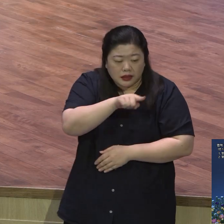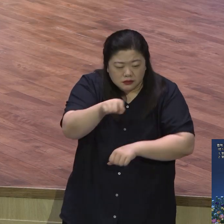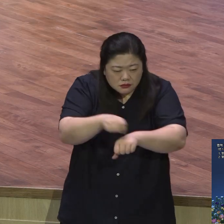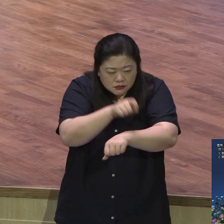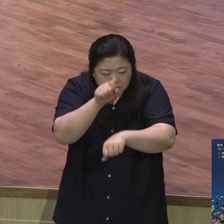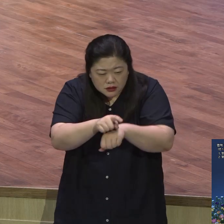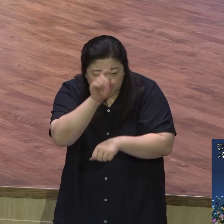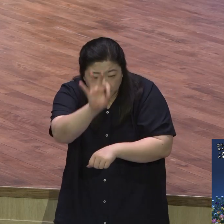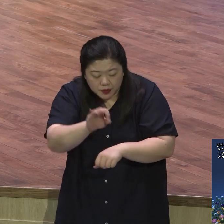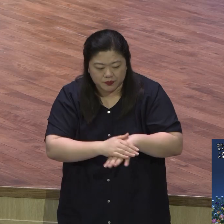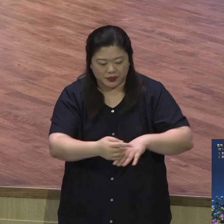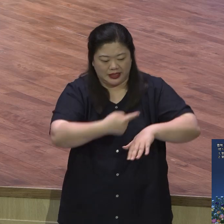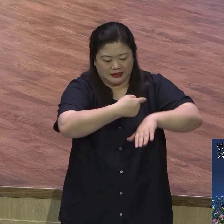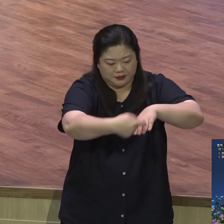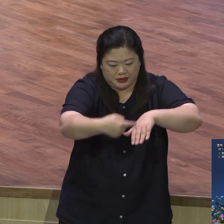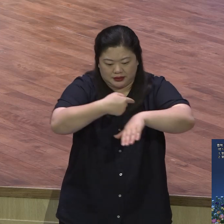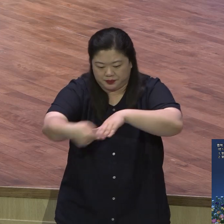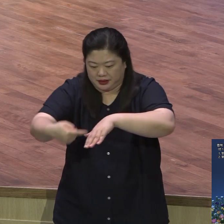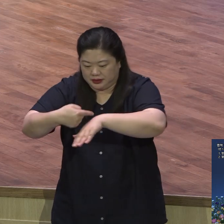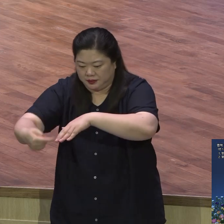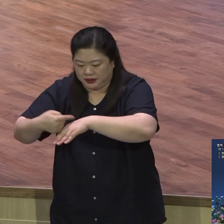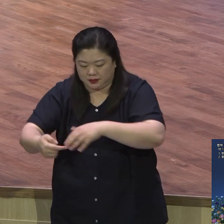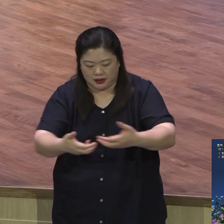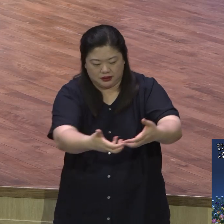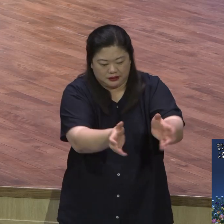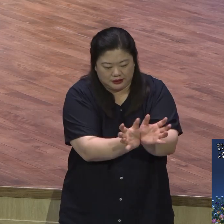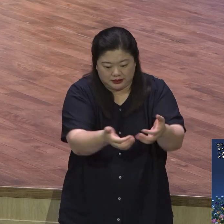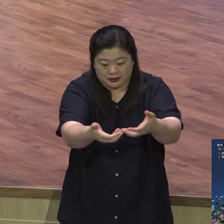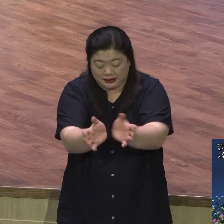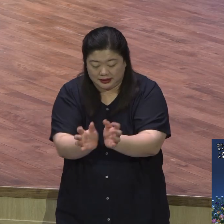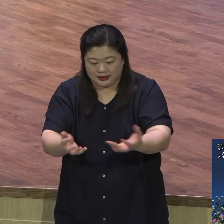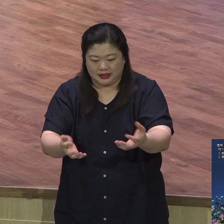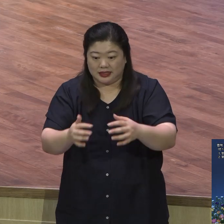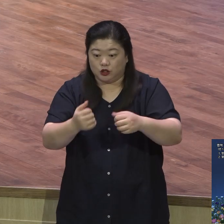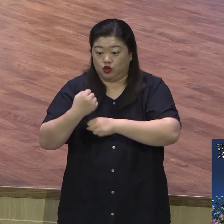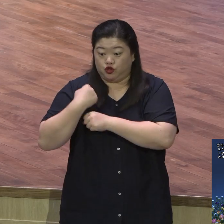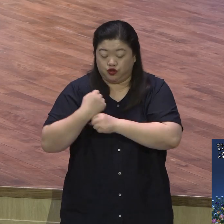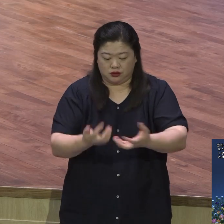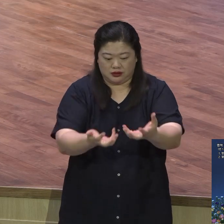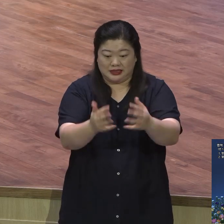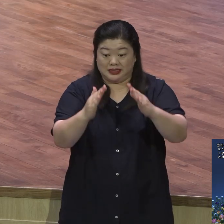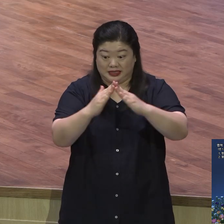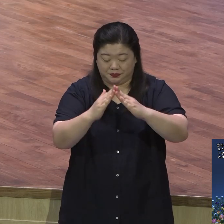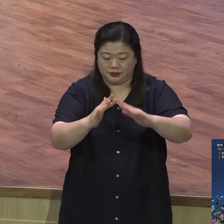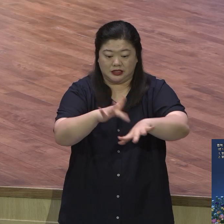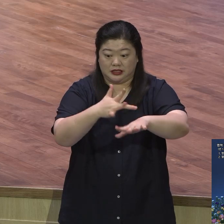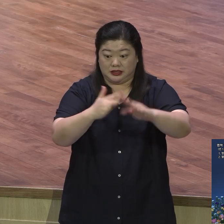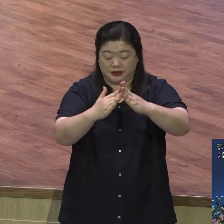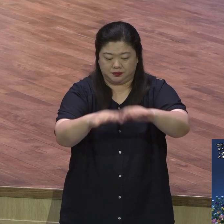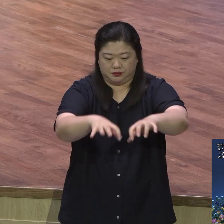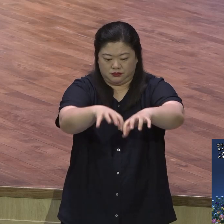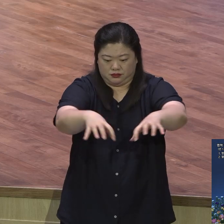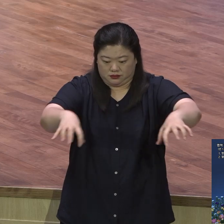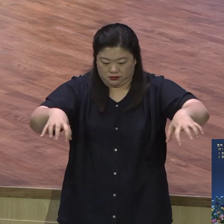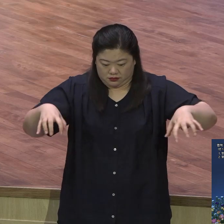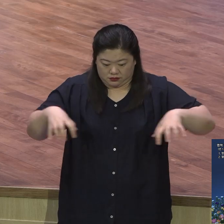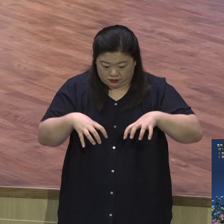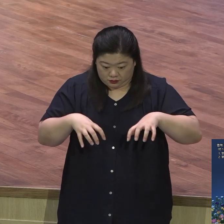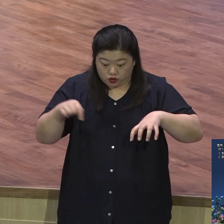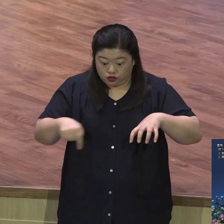각지파별 진영 중앙에 성막이 위치해 있어요 열두지파 중앙에 이것은 이스라엘 백성들 가운데